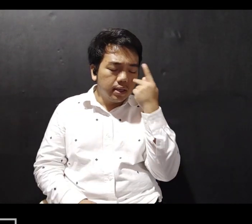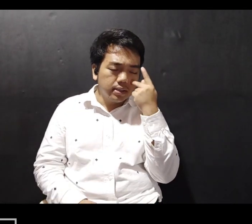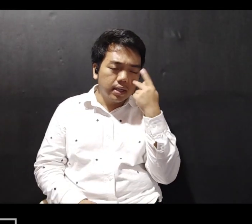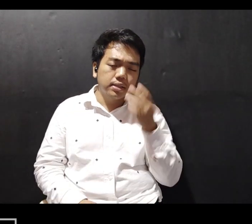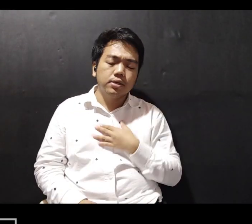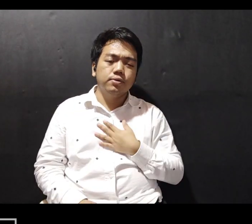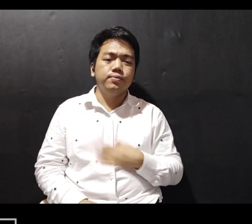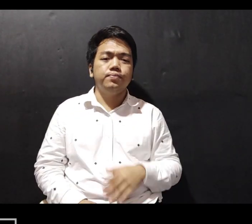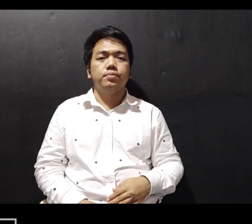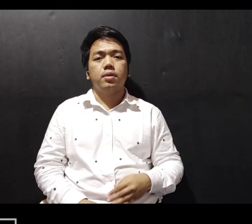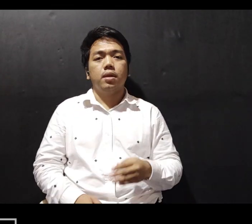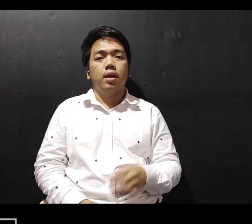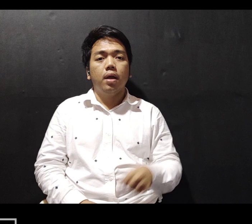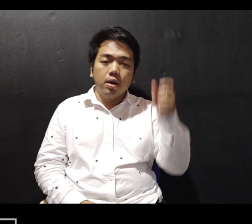murid,